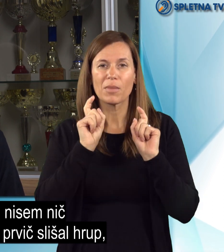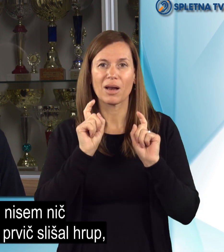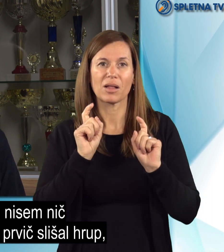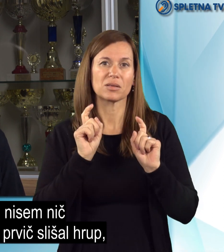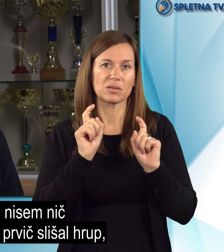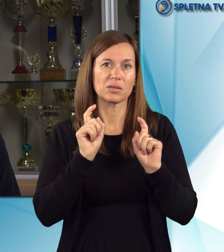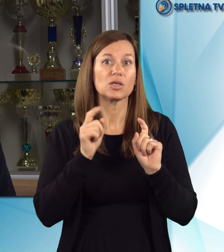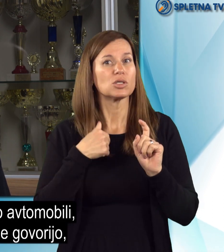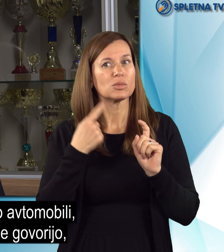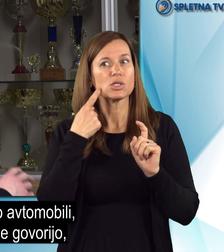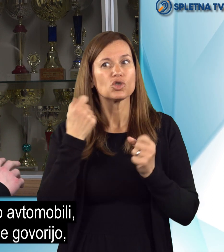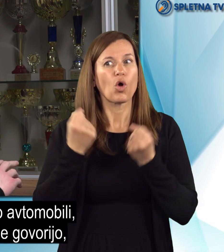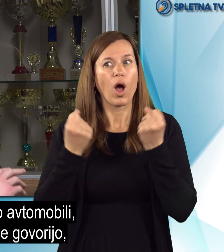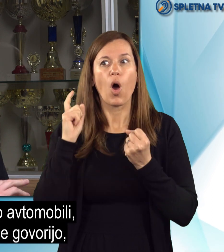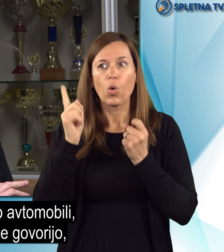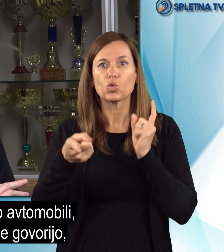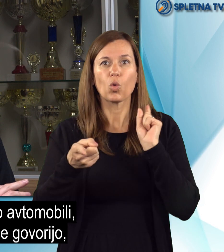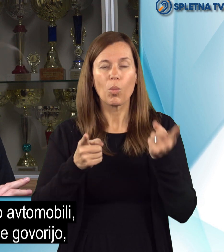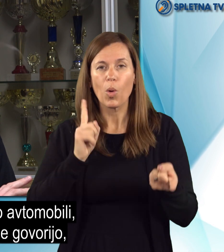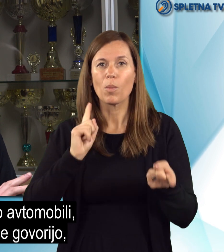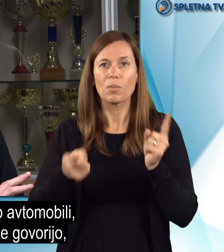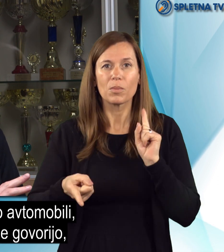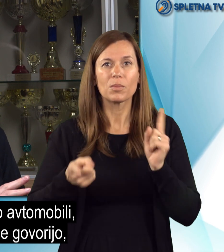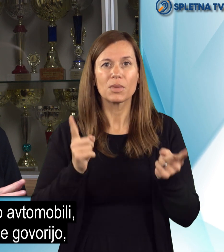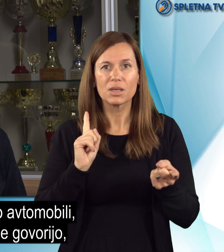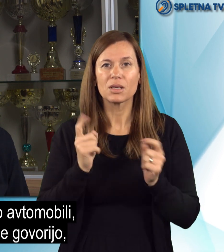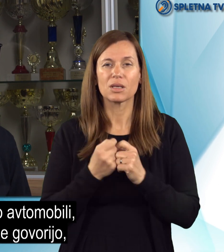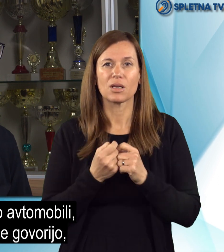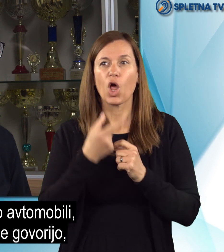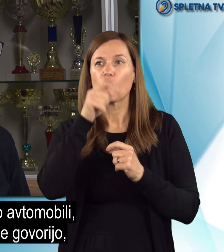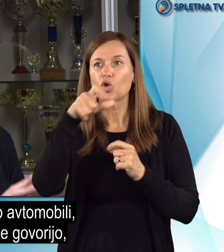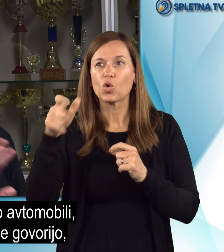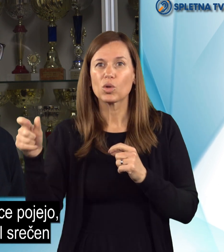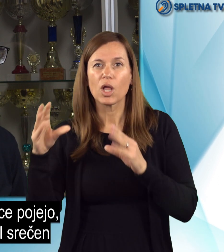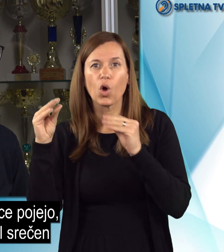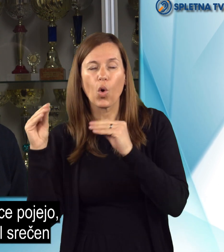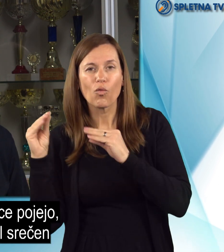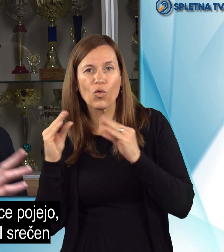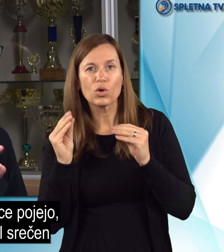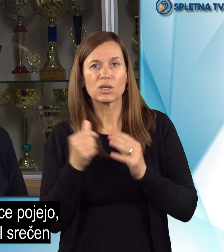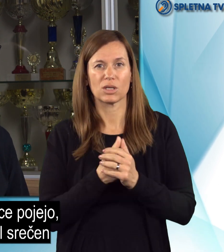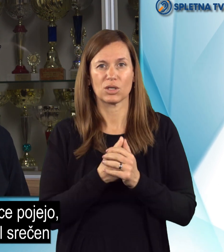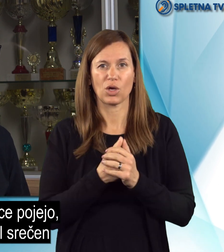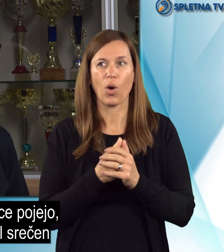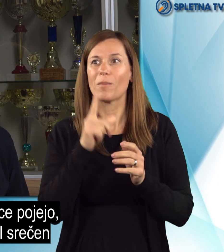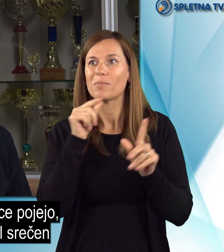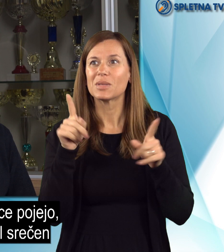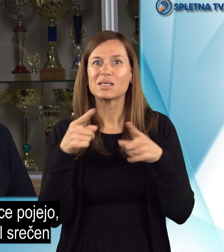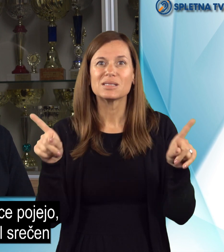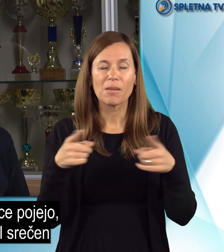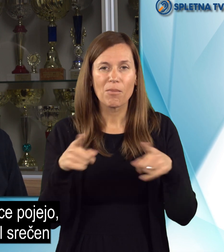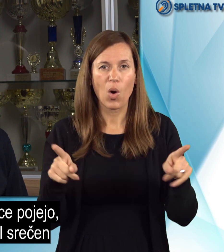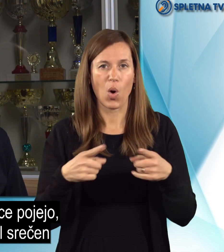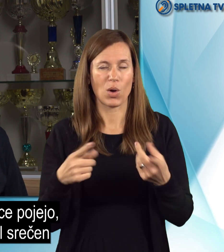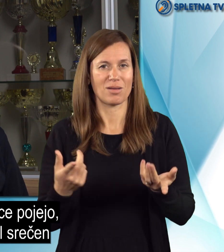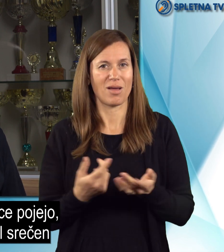dobro slišal avtomobil vozijo, pa kako govorijo in kako ptice pojejo